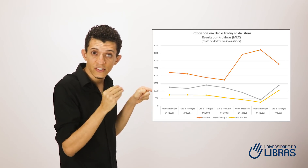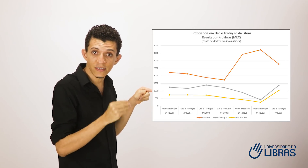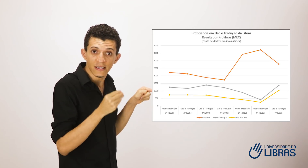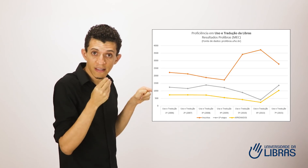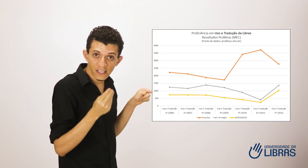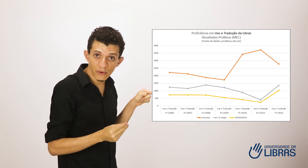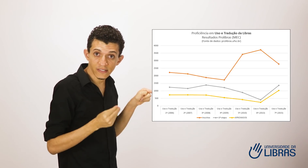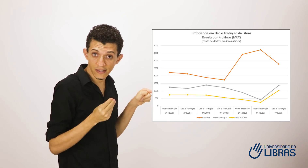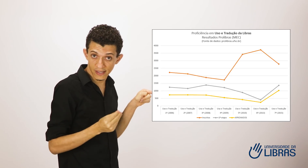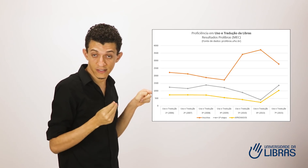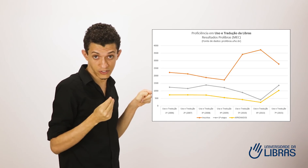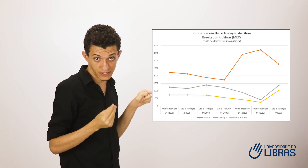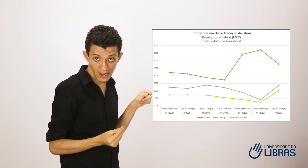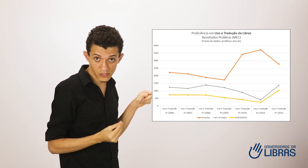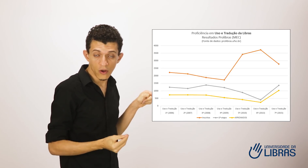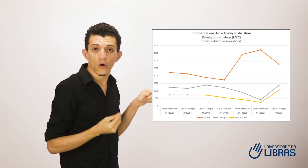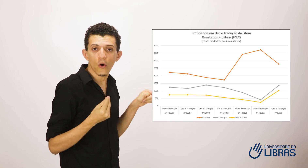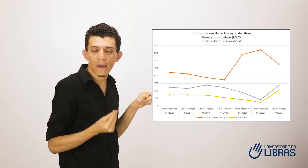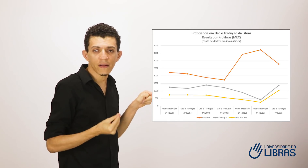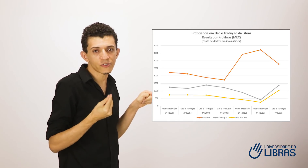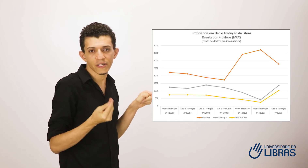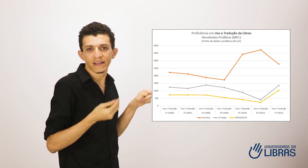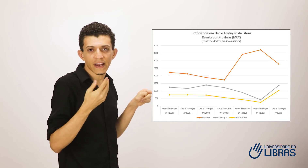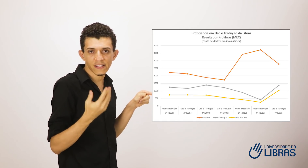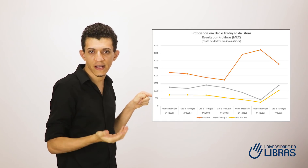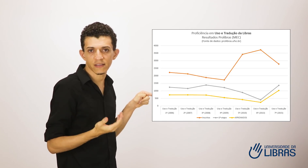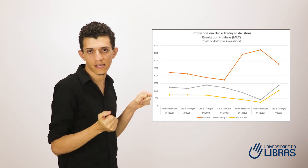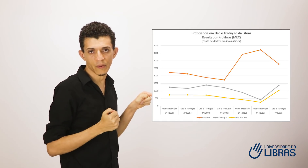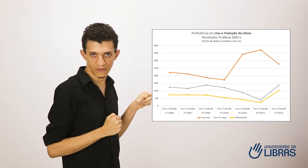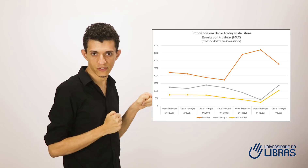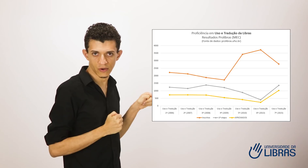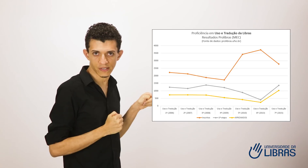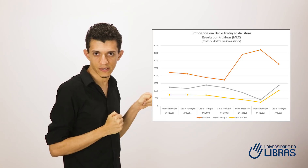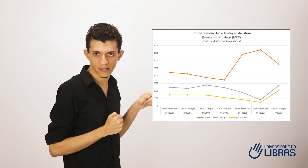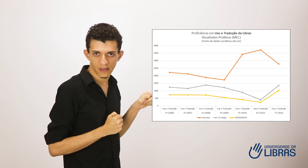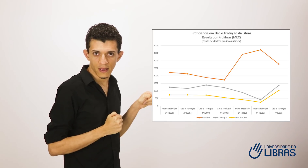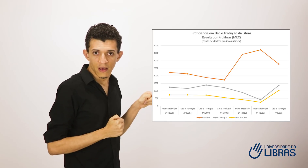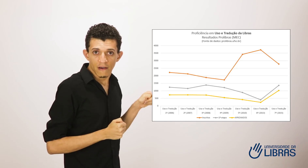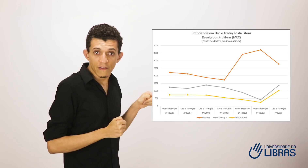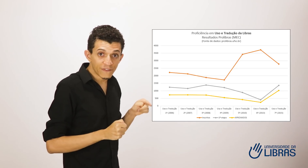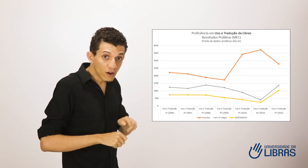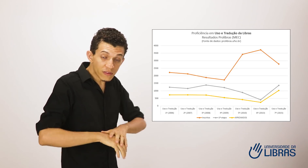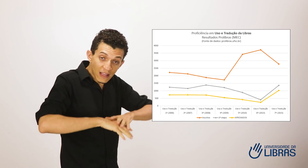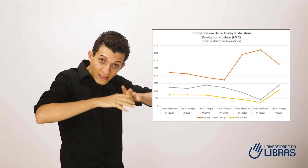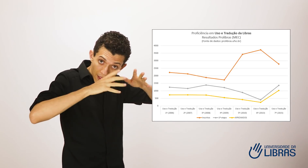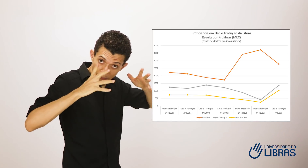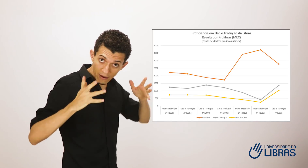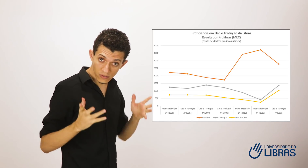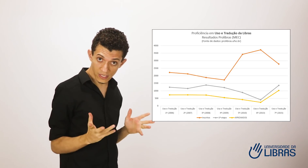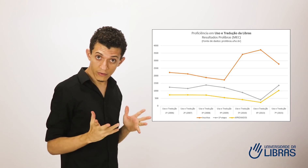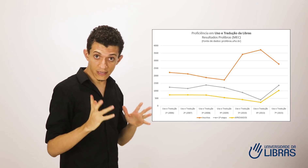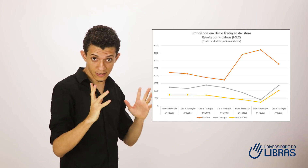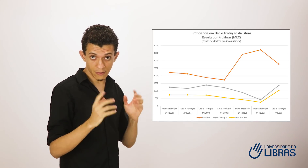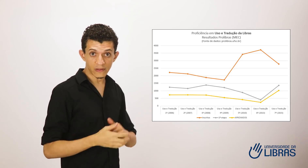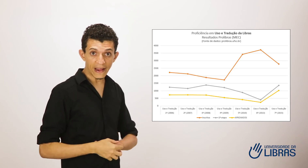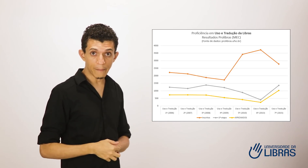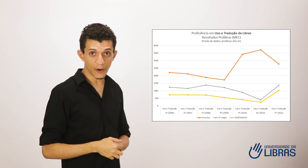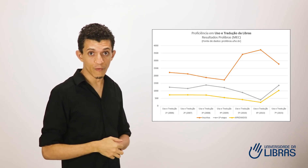de 3.600 candidatos com menos de 300 aprovações. Deu tanta repercussão que eles até mudaram a prova um